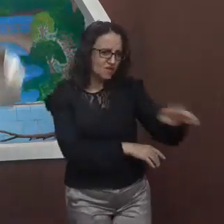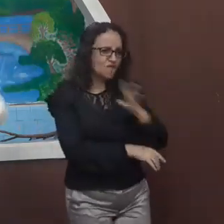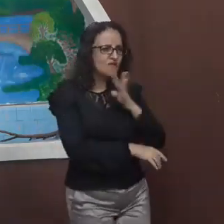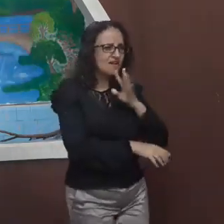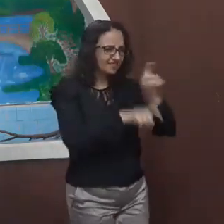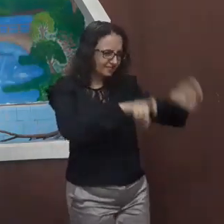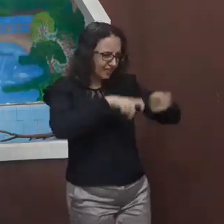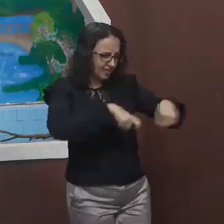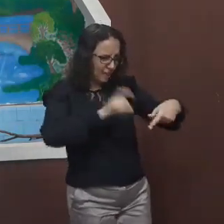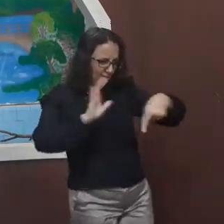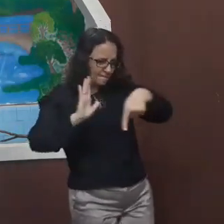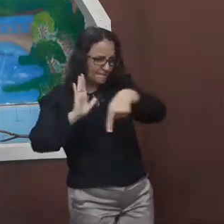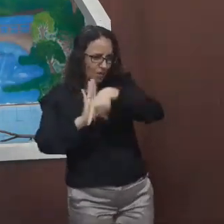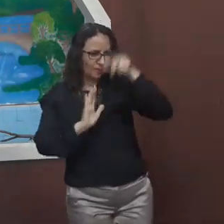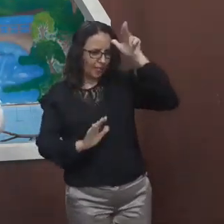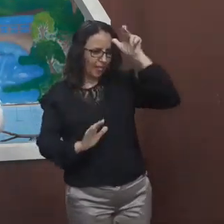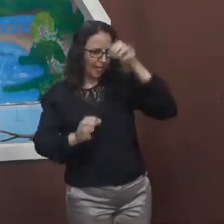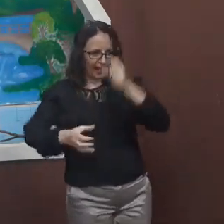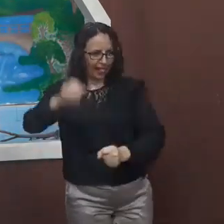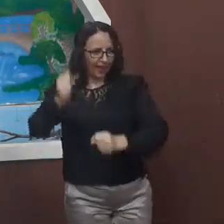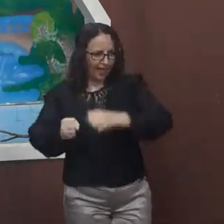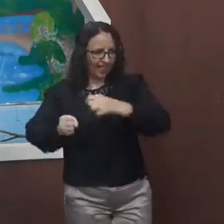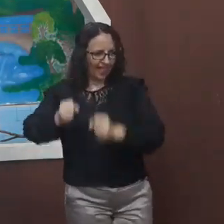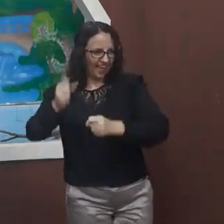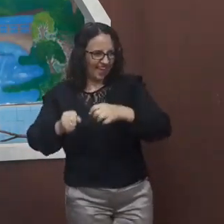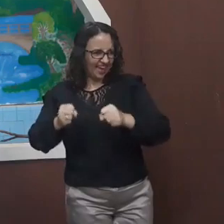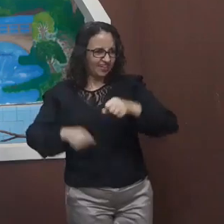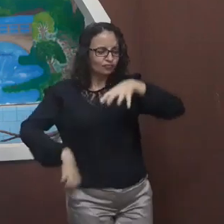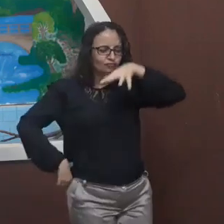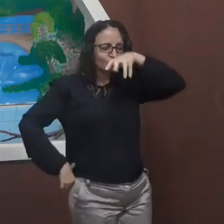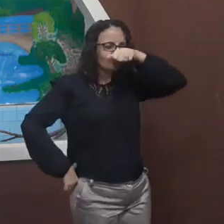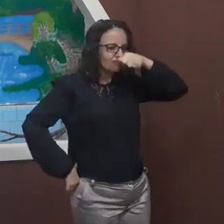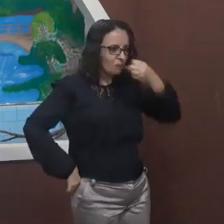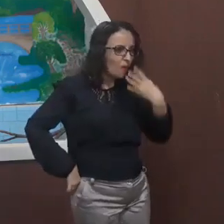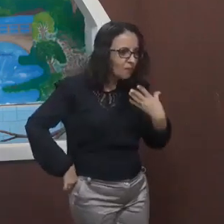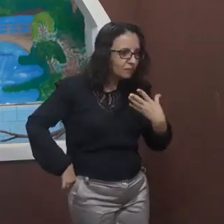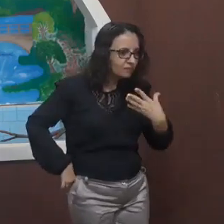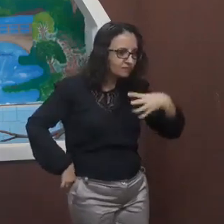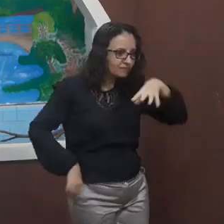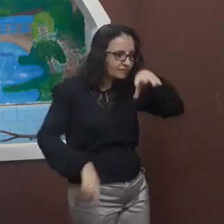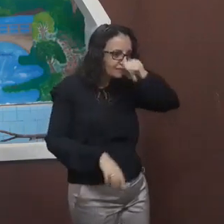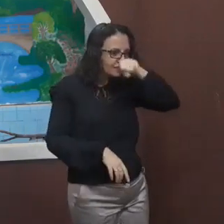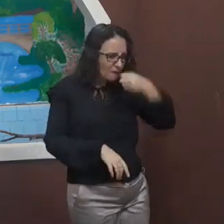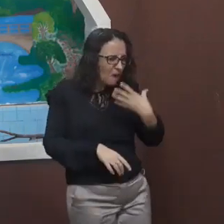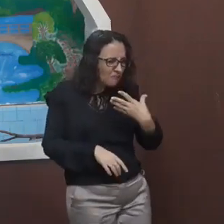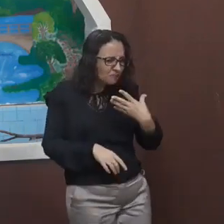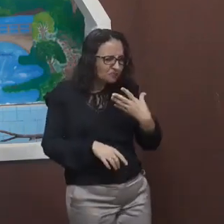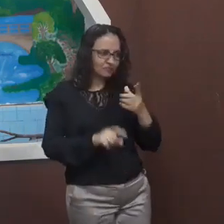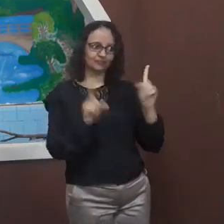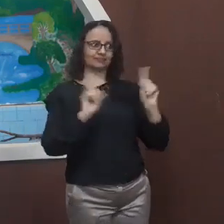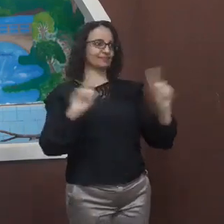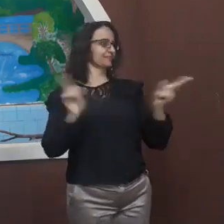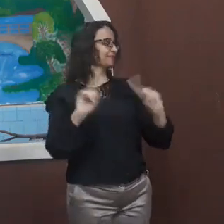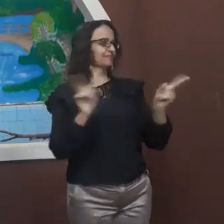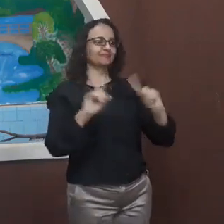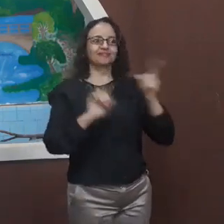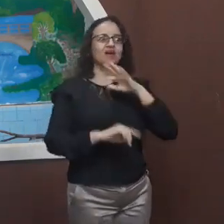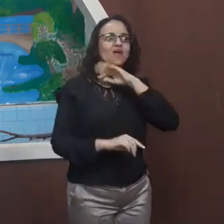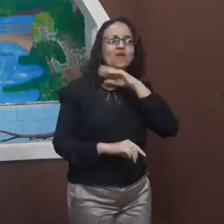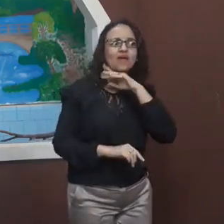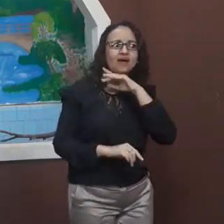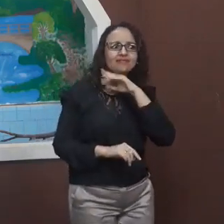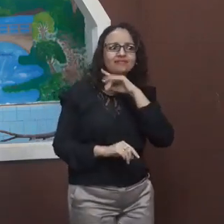Já? Curral de leite? É um cheiro gostoso, não é? É ou não? Não, né? O que